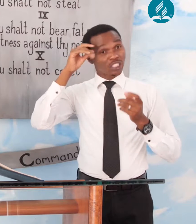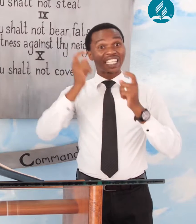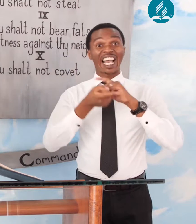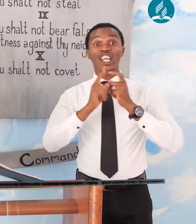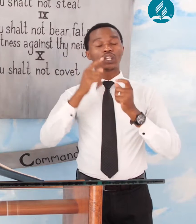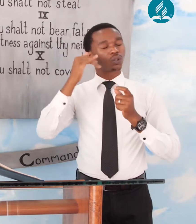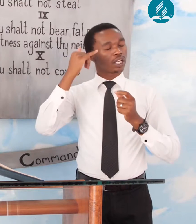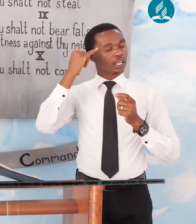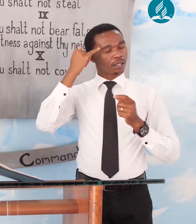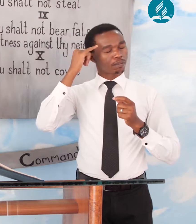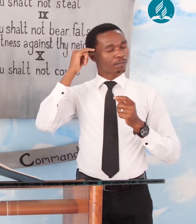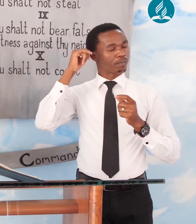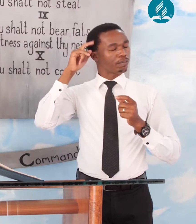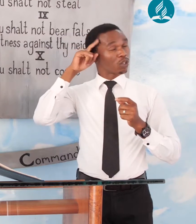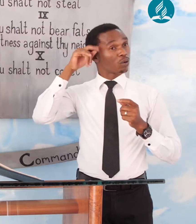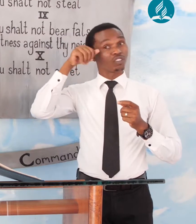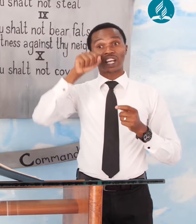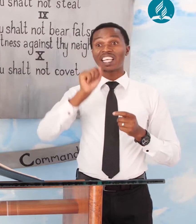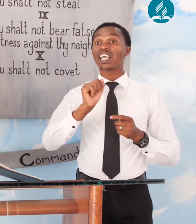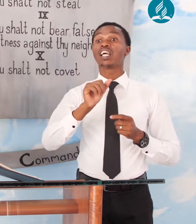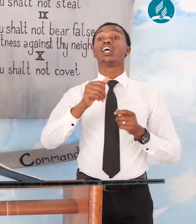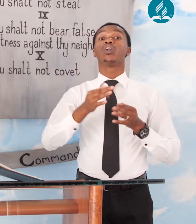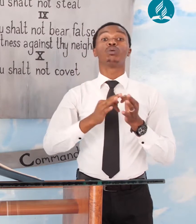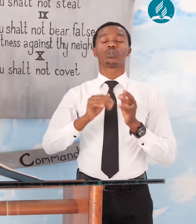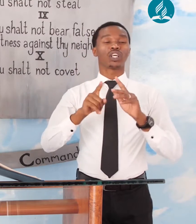Turaza kureba uko yatangiye umurimo we